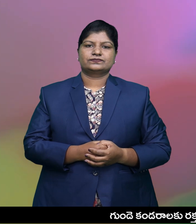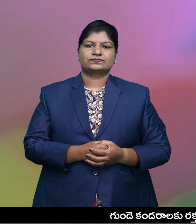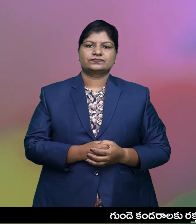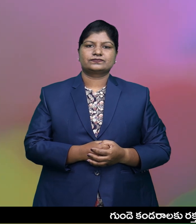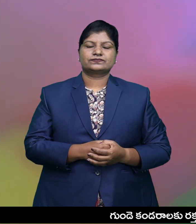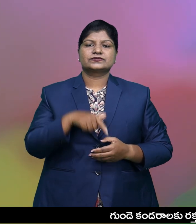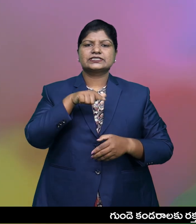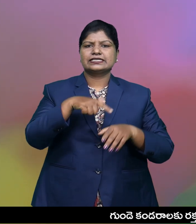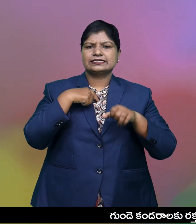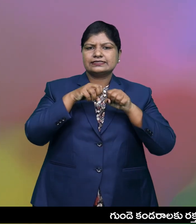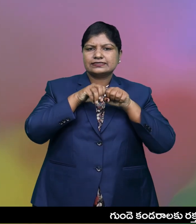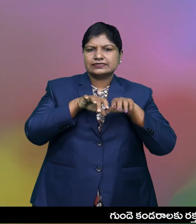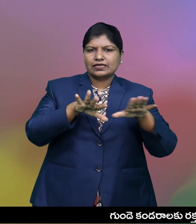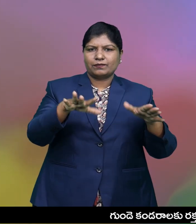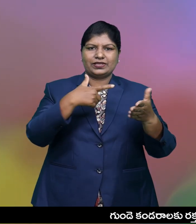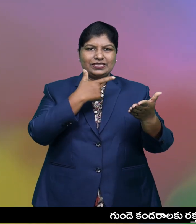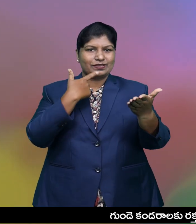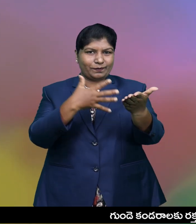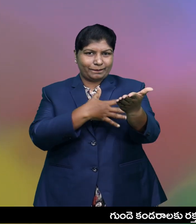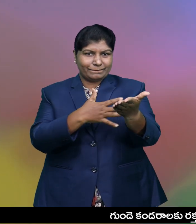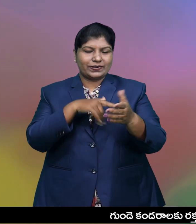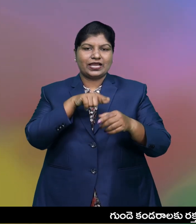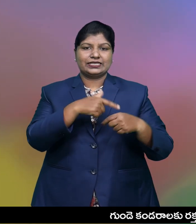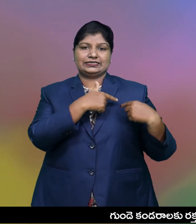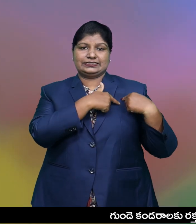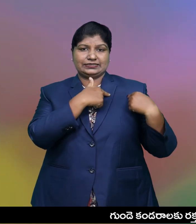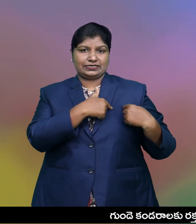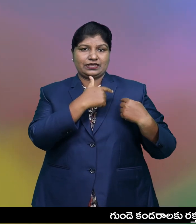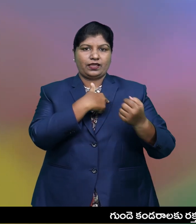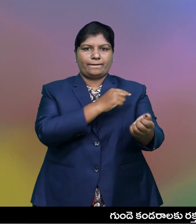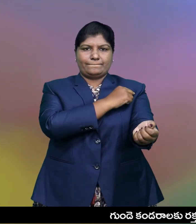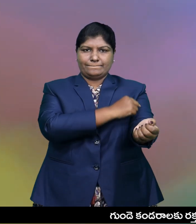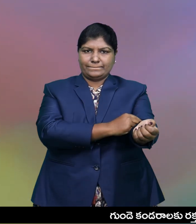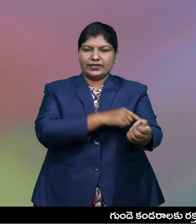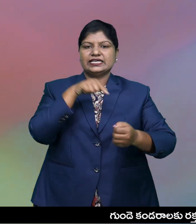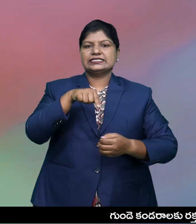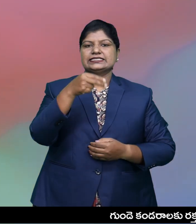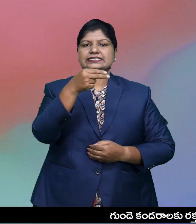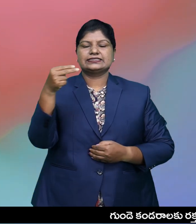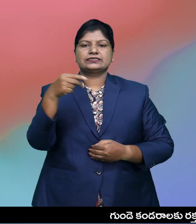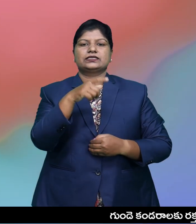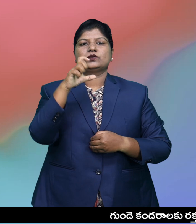గుండె కండరాలకు రక్త సరఫరాను కరోనరీ సర్క్యులేషన్ అంటారు.